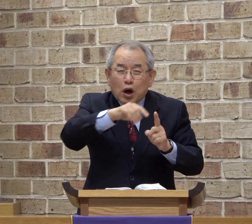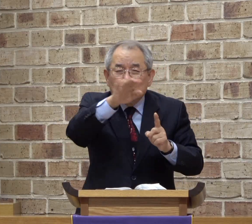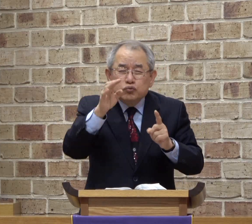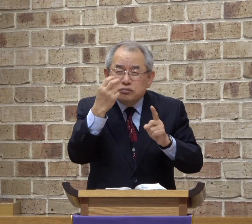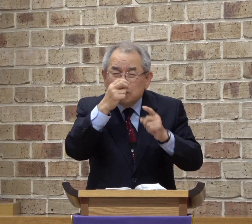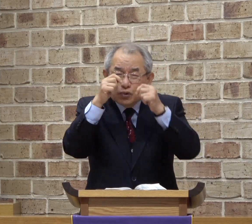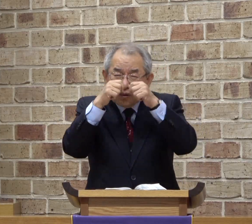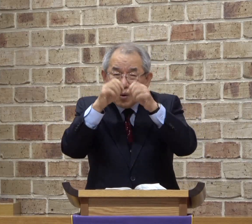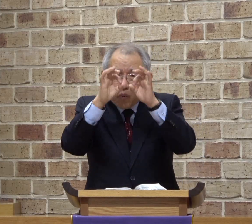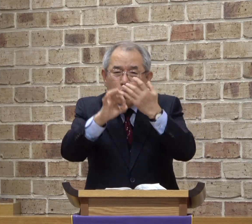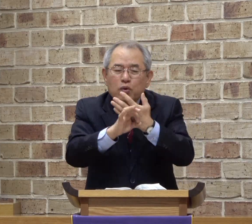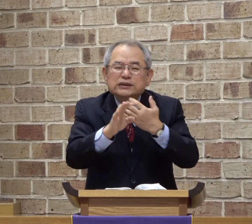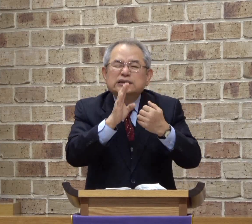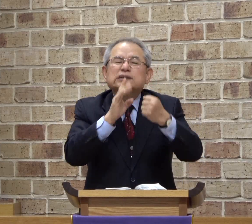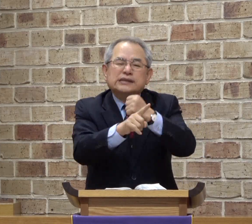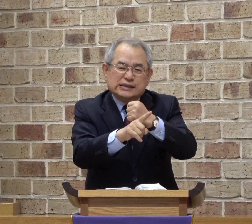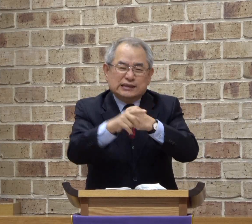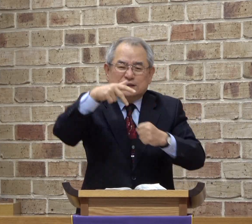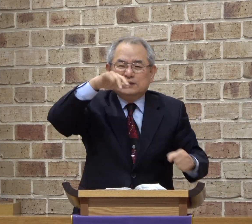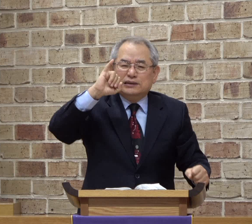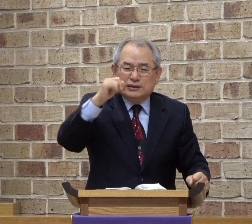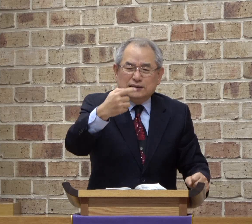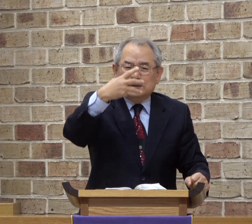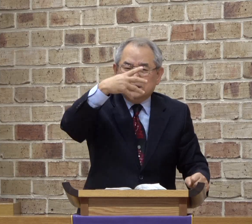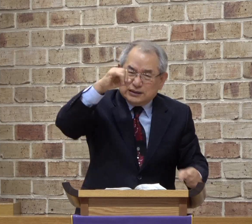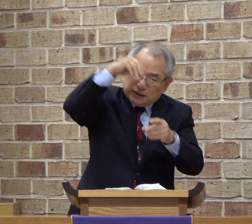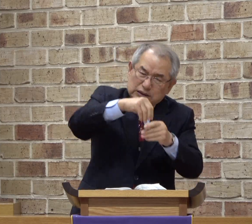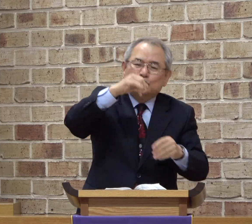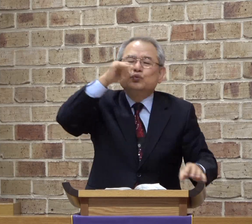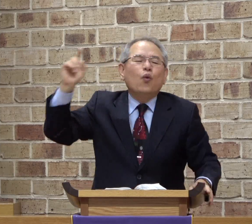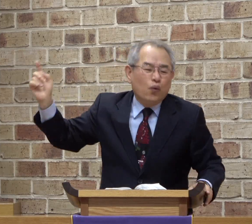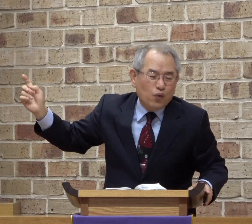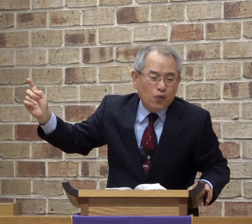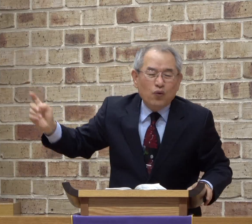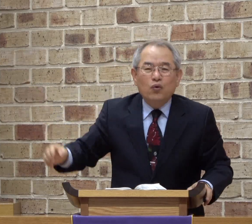우리를 위해 아낌없이 주셨다는 그 말씀에 감동이 됩니다.